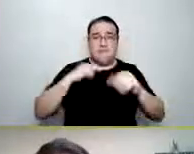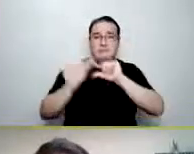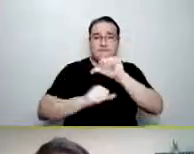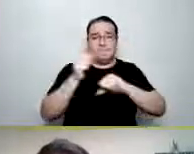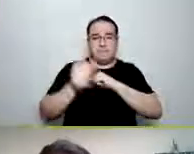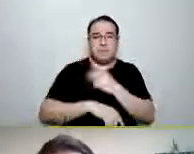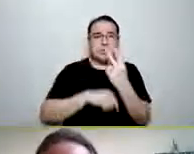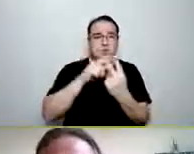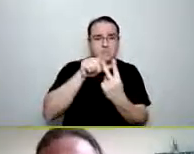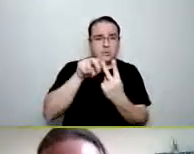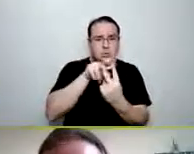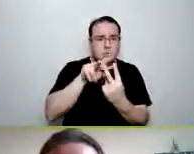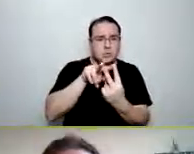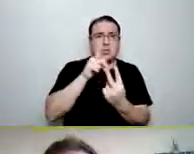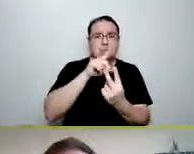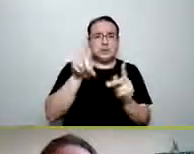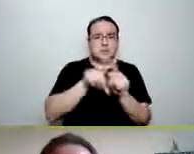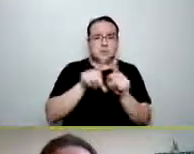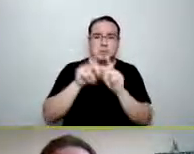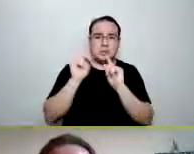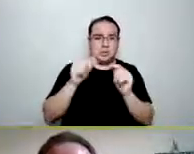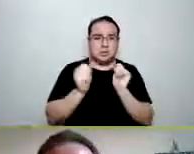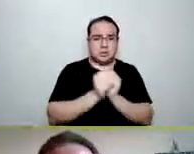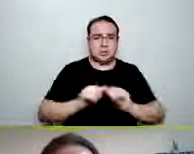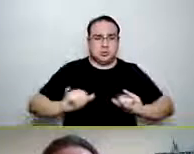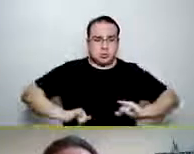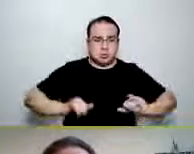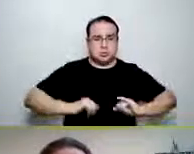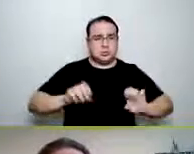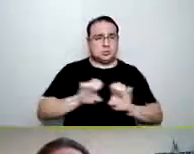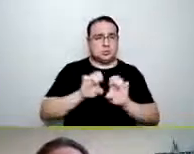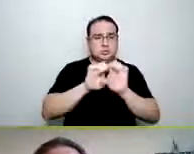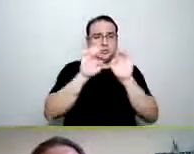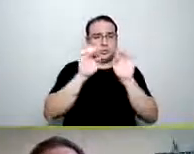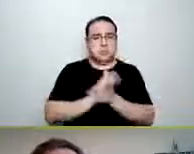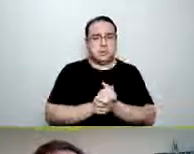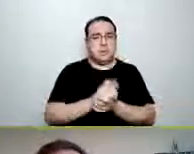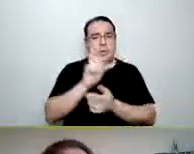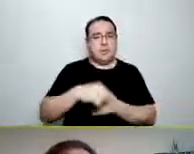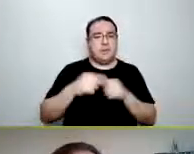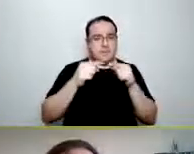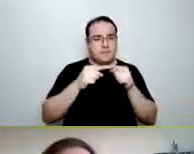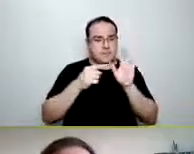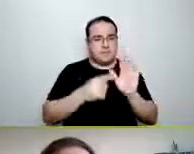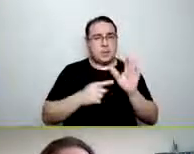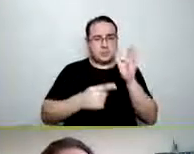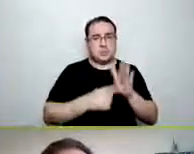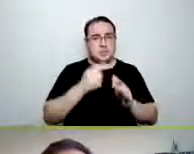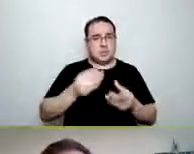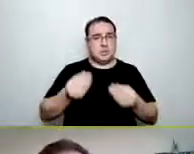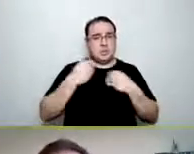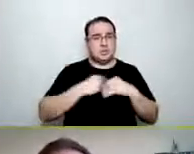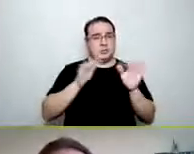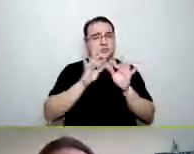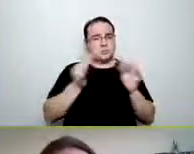duas línguas causa que a língua tradicional sofre uma reestruturação. Isso primeiro, dá uma